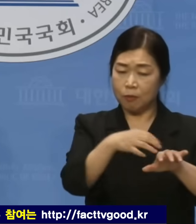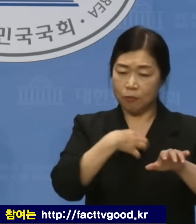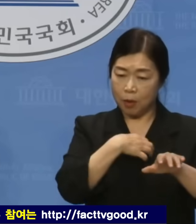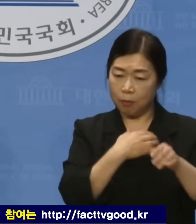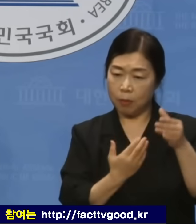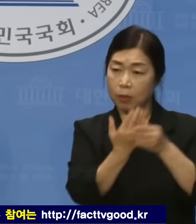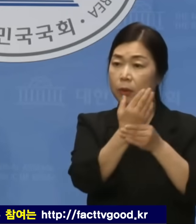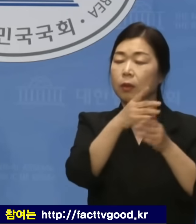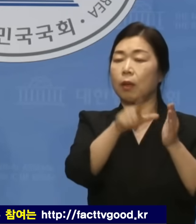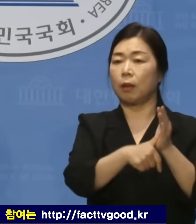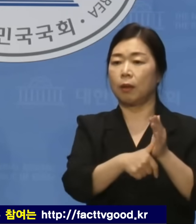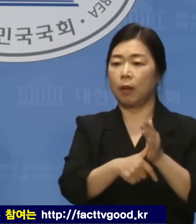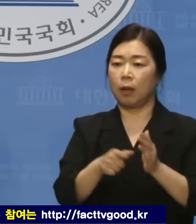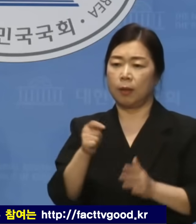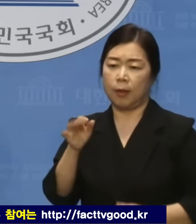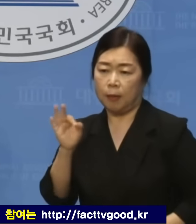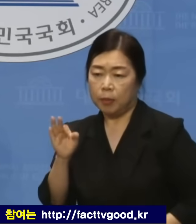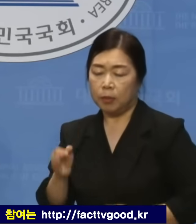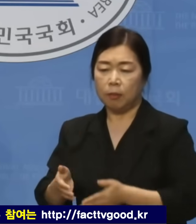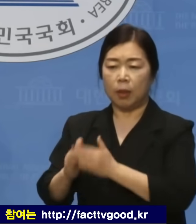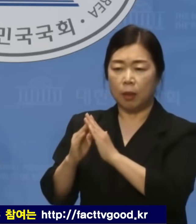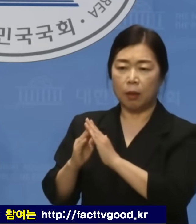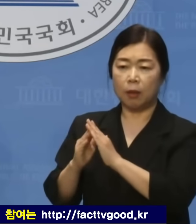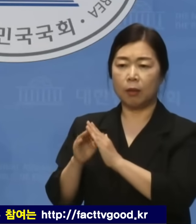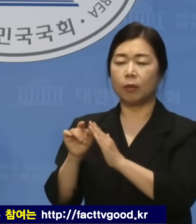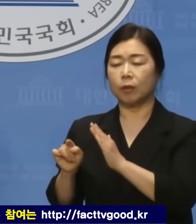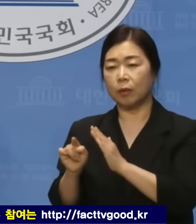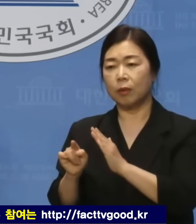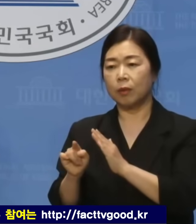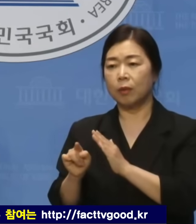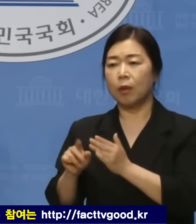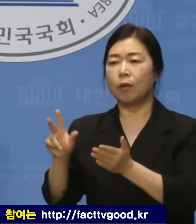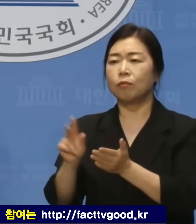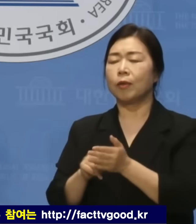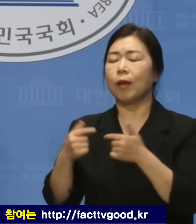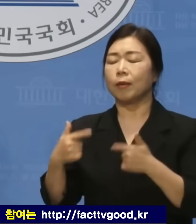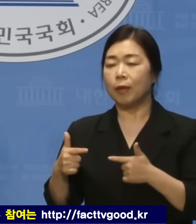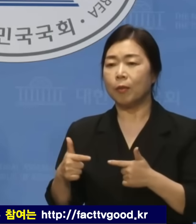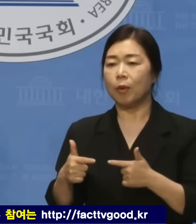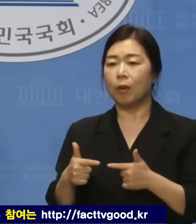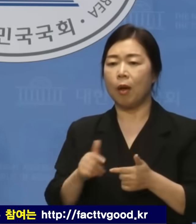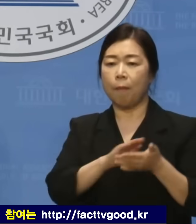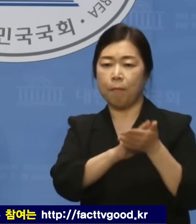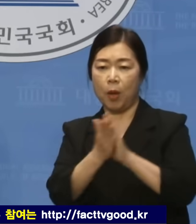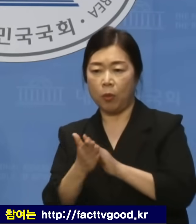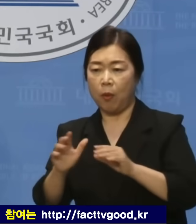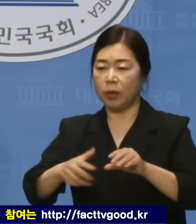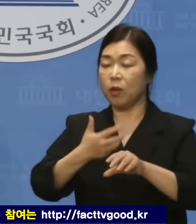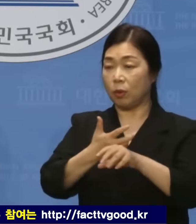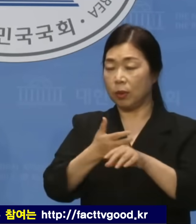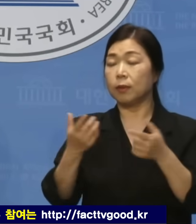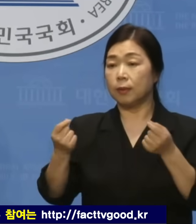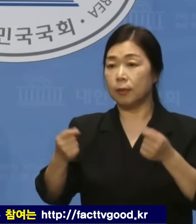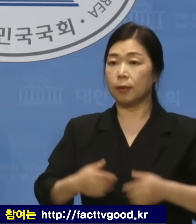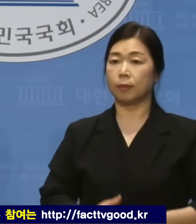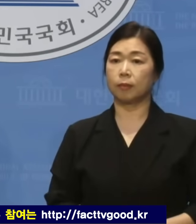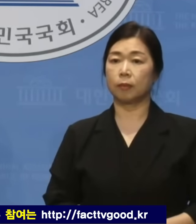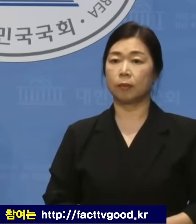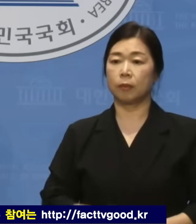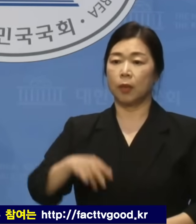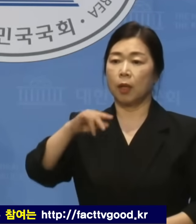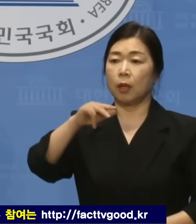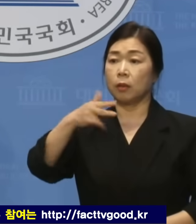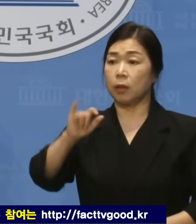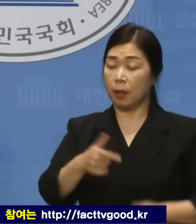닥칠 때마다 TF가 만들어졌습니다. 그 주제는 늘 변화와 혁신이었습니다.